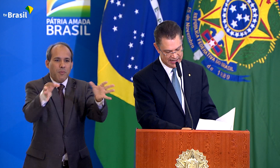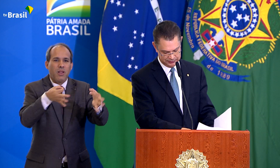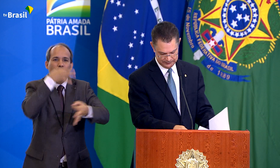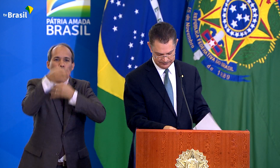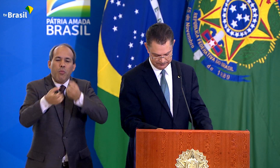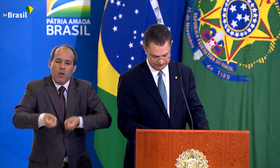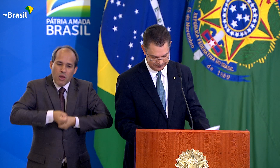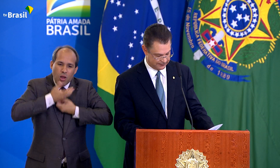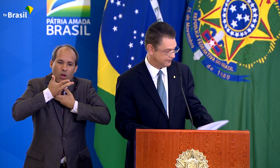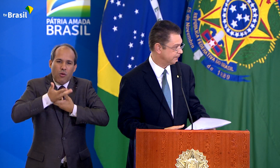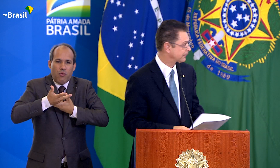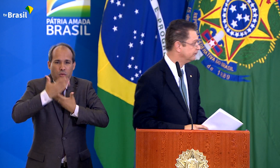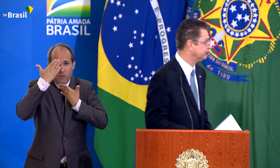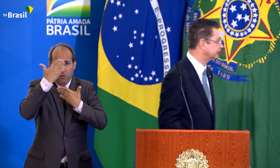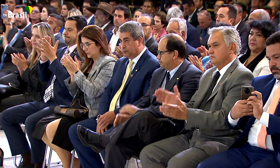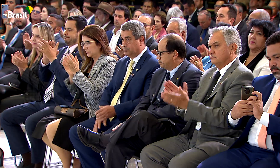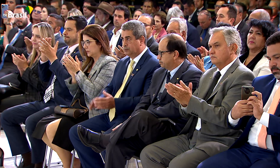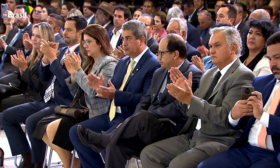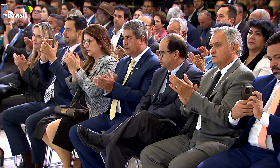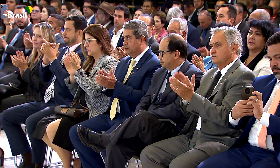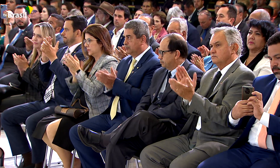Muito obrigado